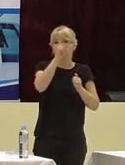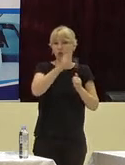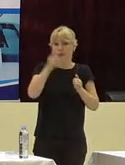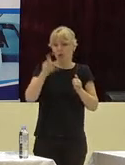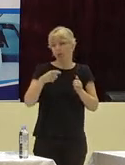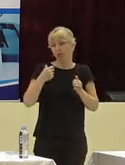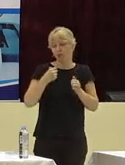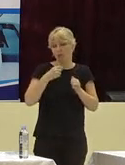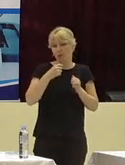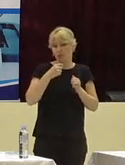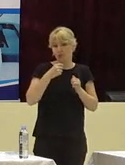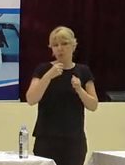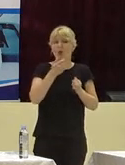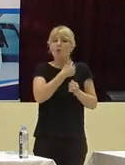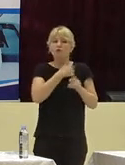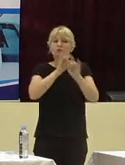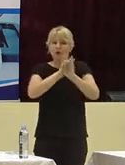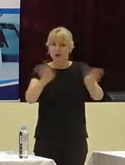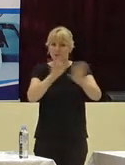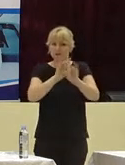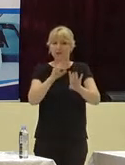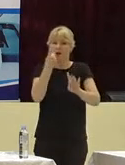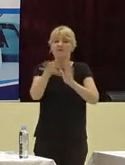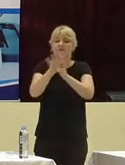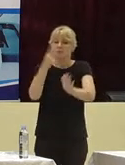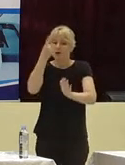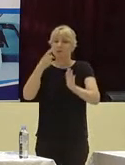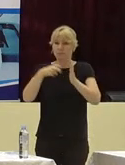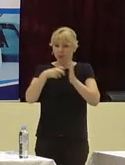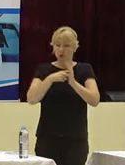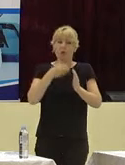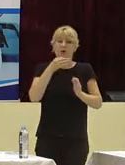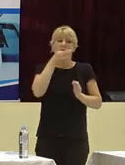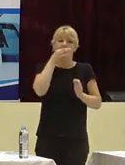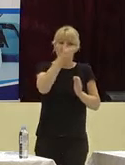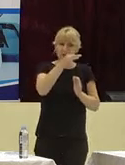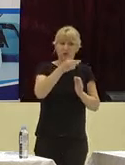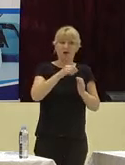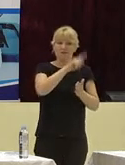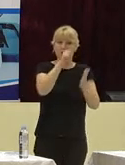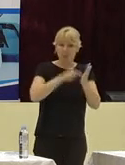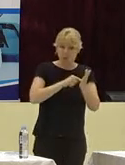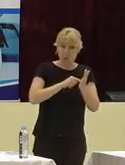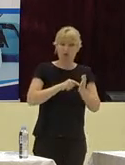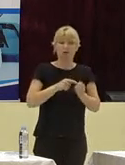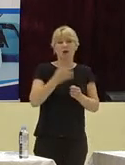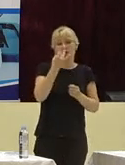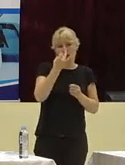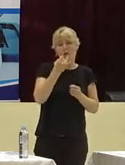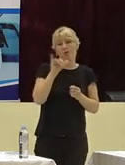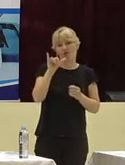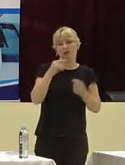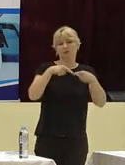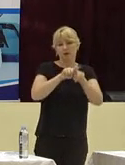fi rugat ca să extragă câte un plic, să citească întrebarea și ulterior veți avea câte